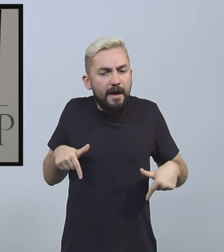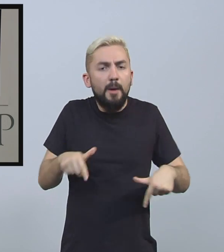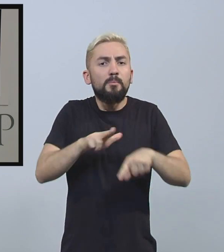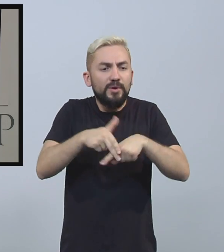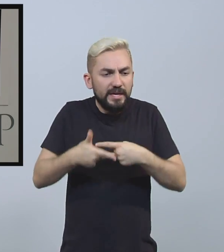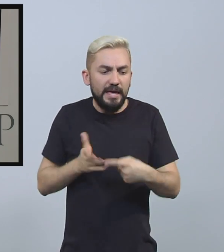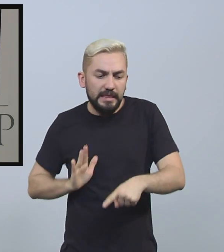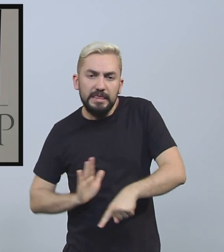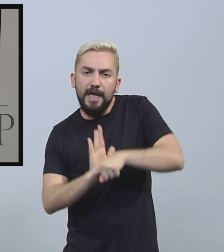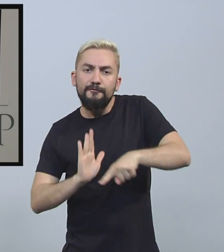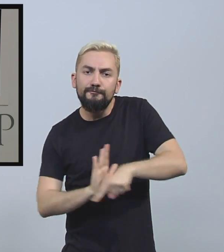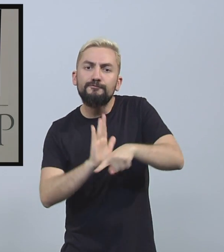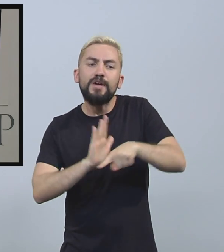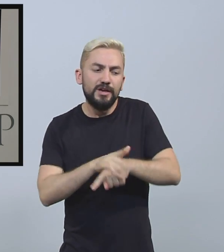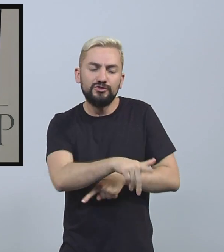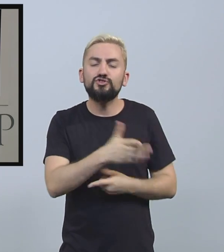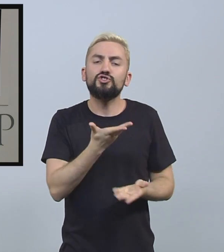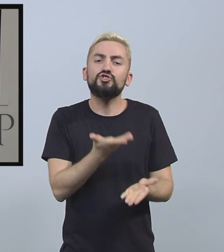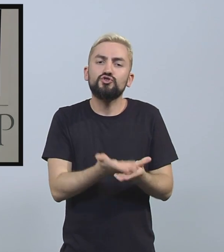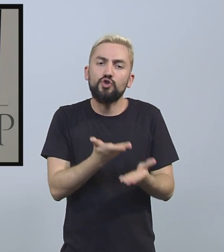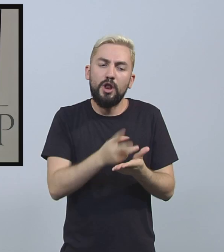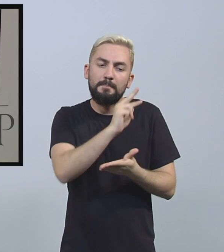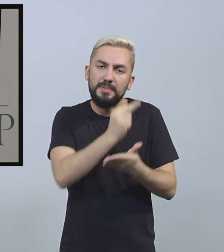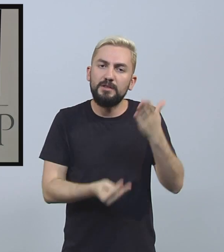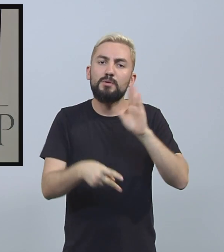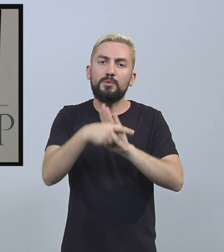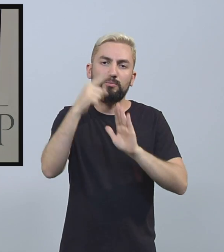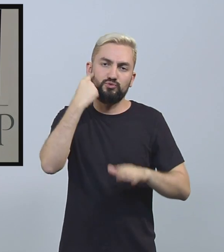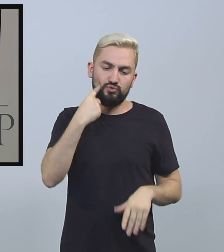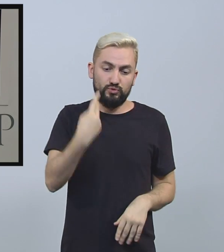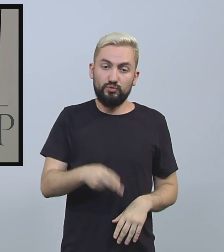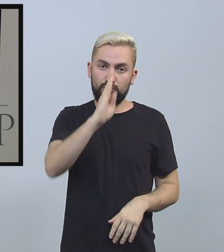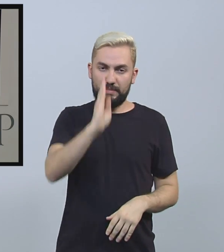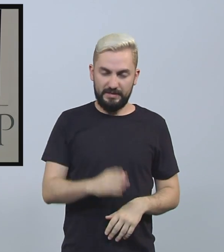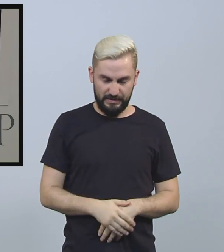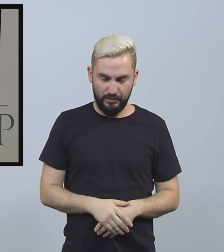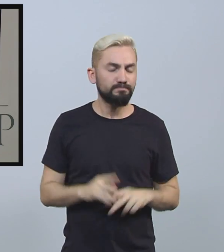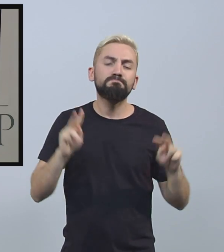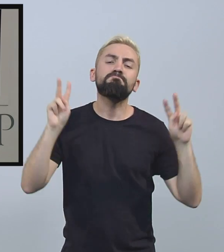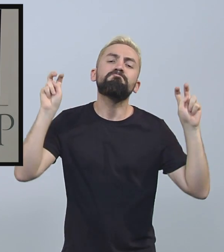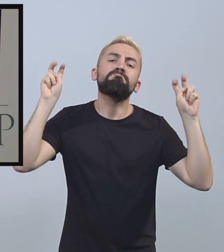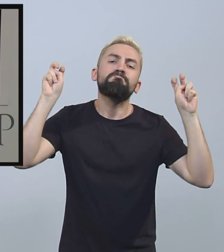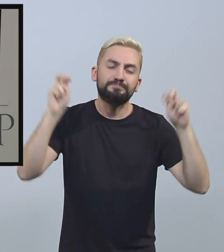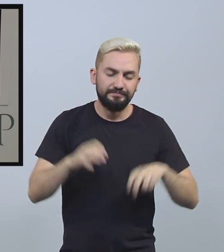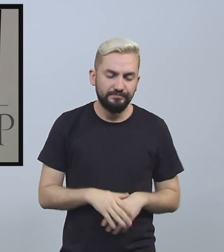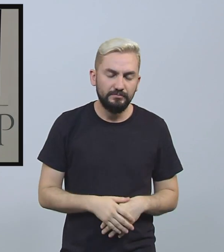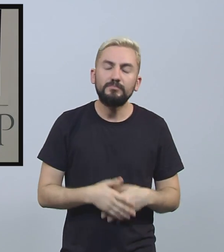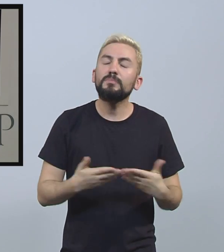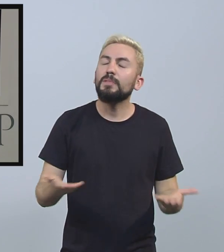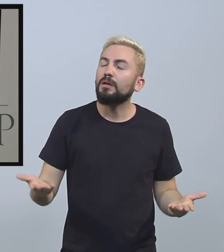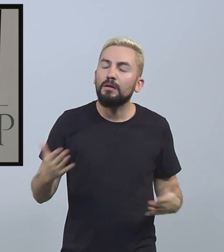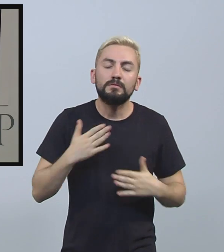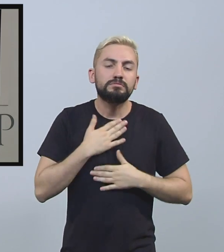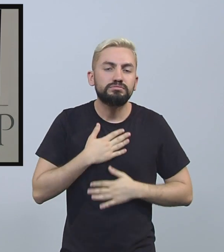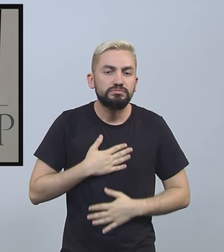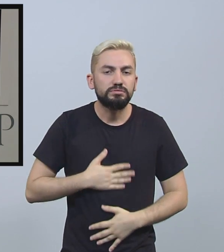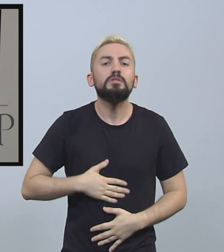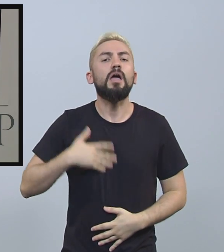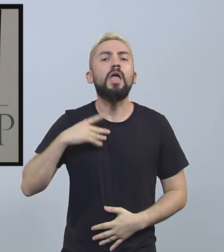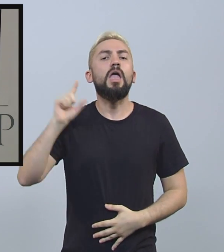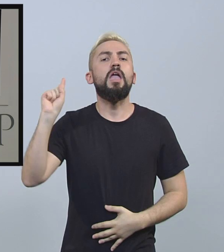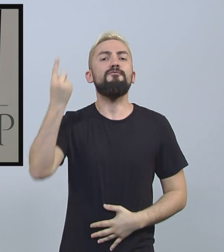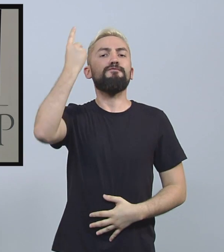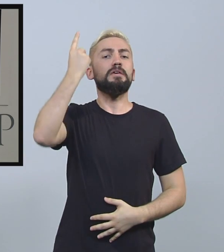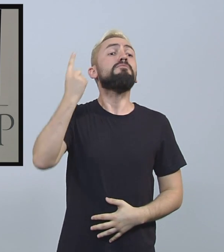defesa da educação bilíngue de surdos no Brasil. Elas dizem: enfim, estamos construindo a nossa política